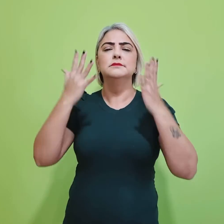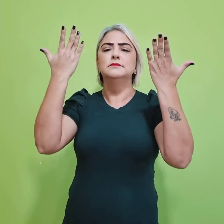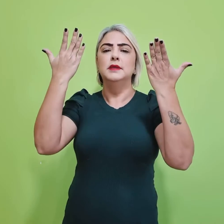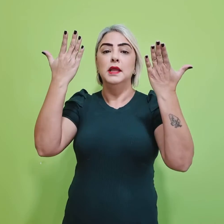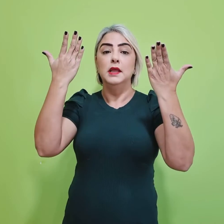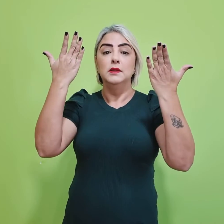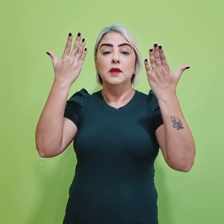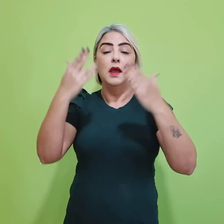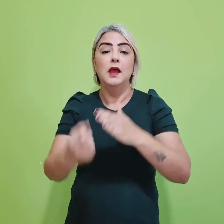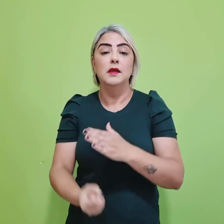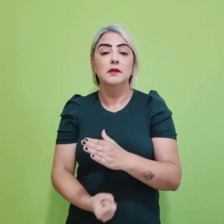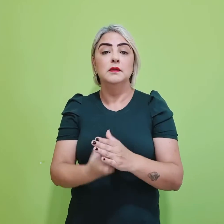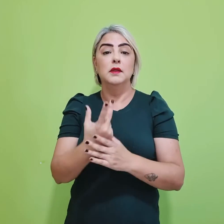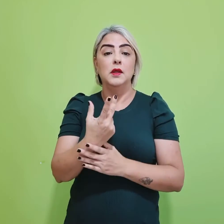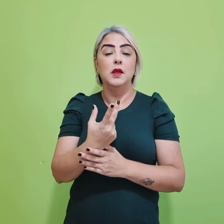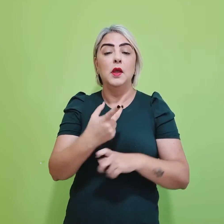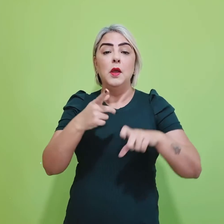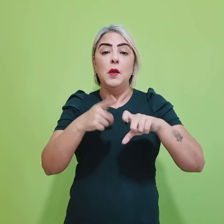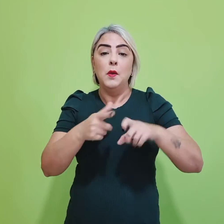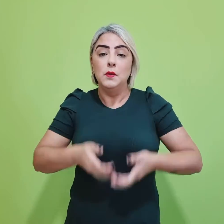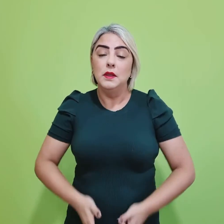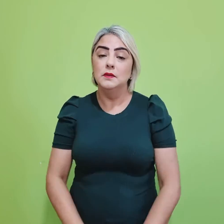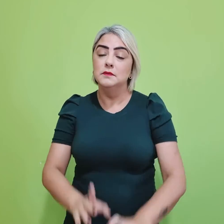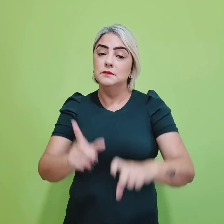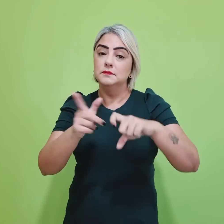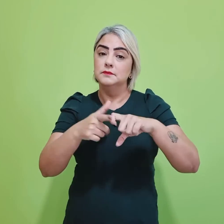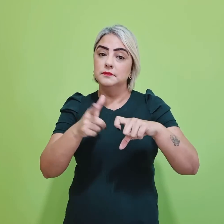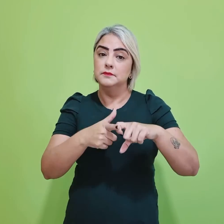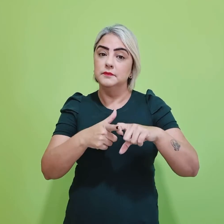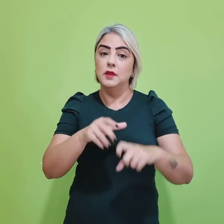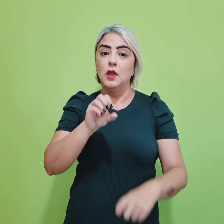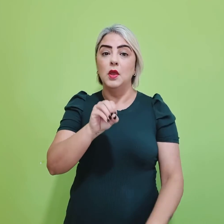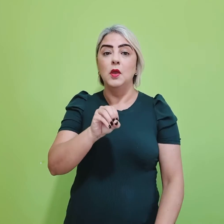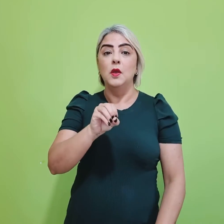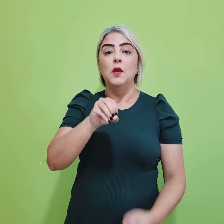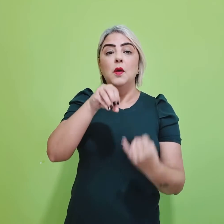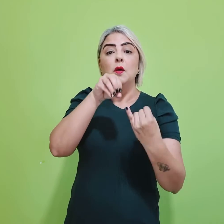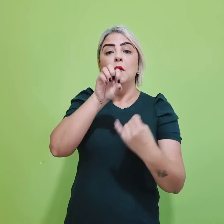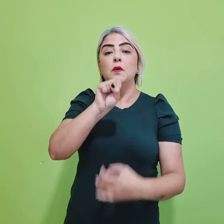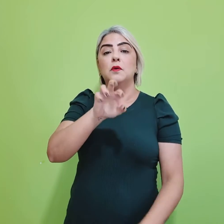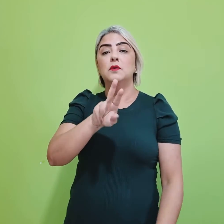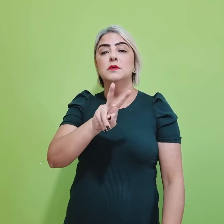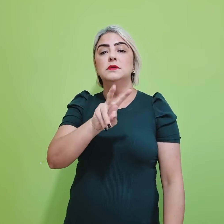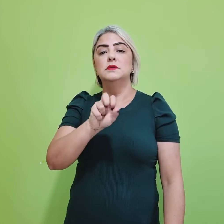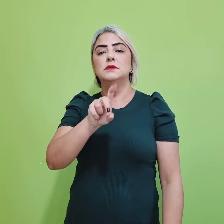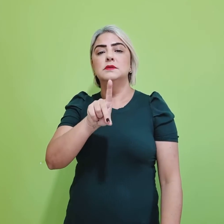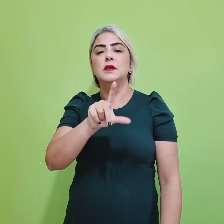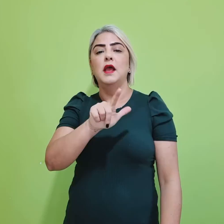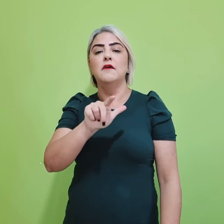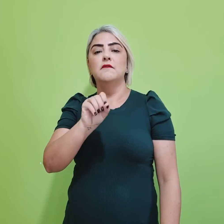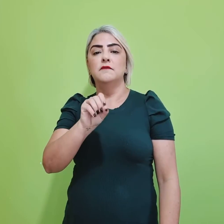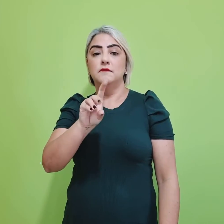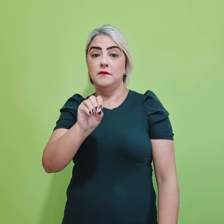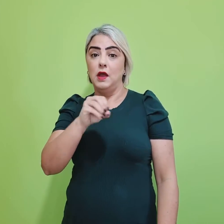celebrar o nascimento do médico sanitarista Oswaldo Cruz. Ele foi